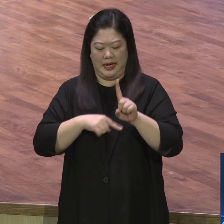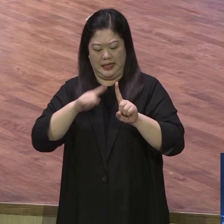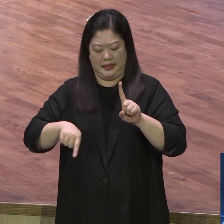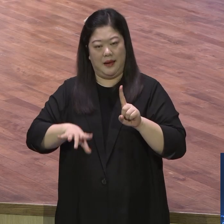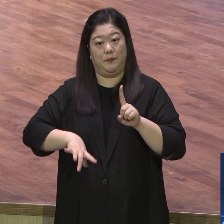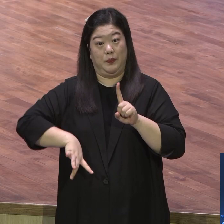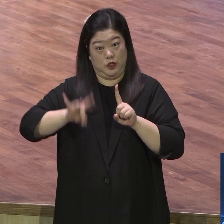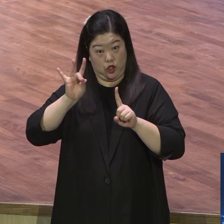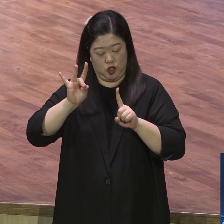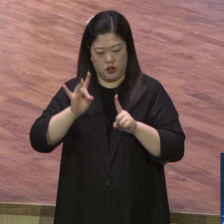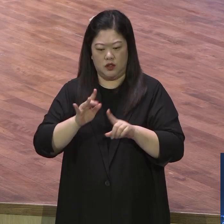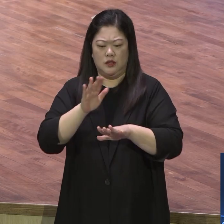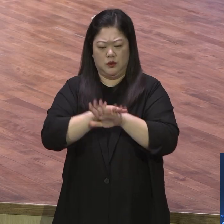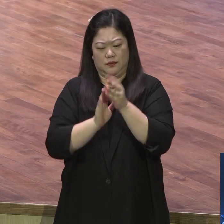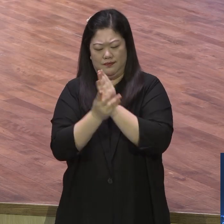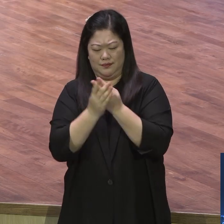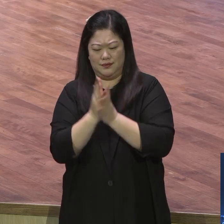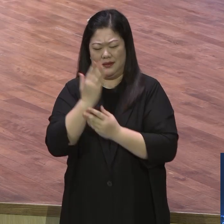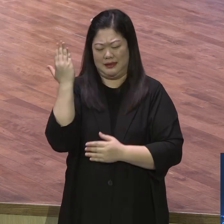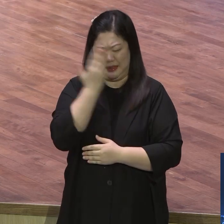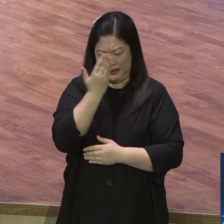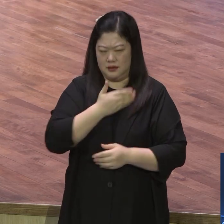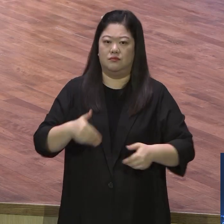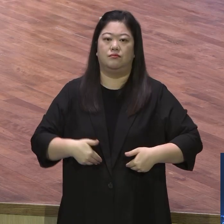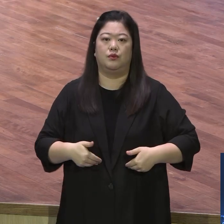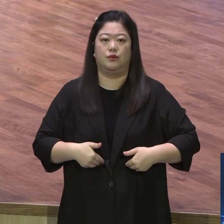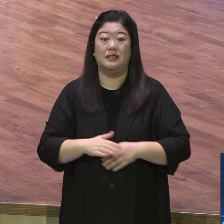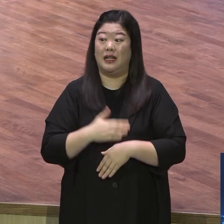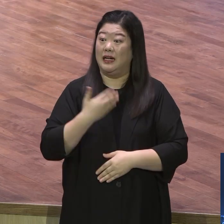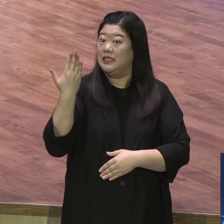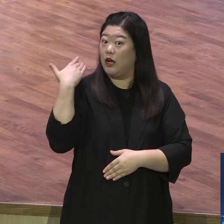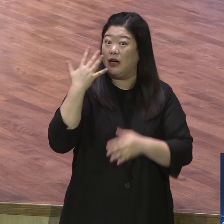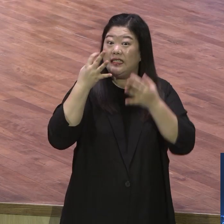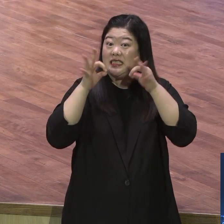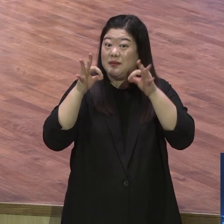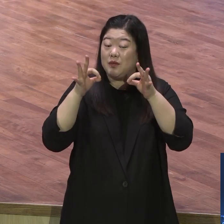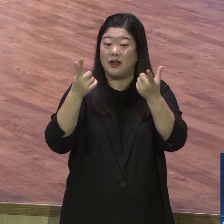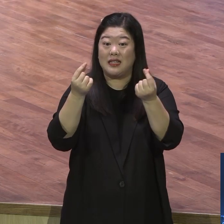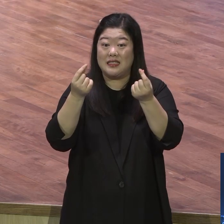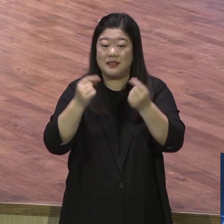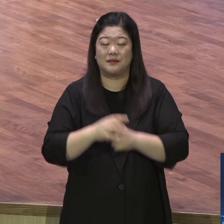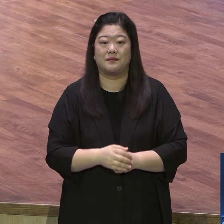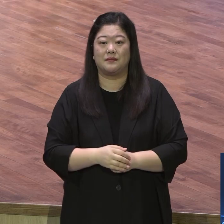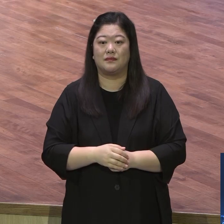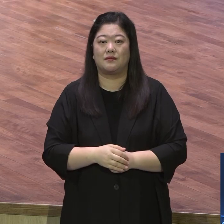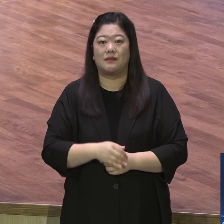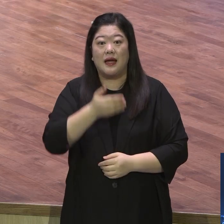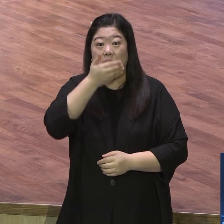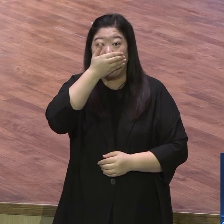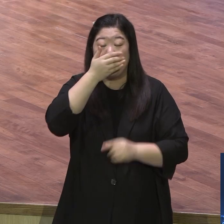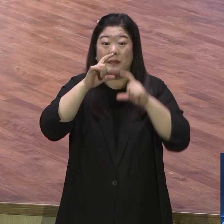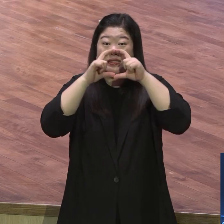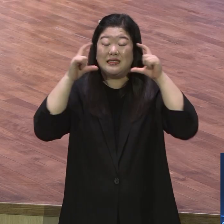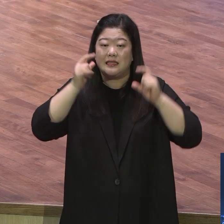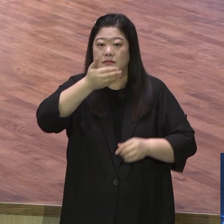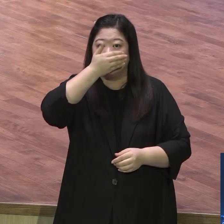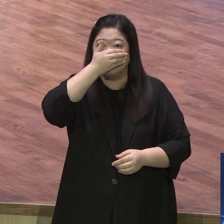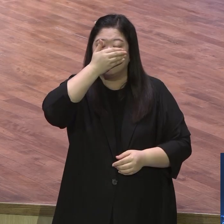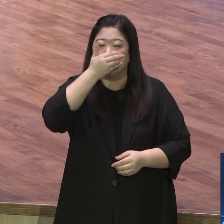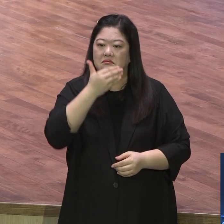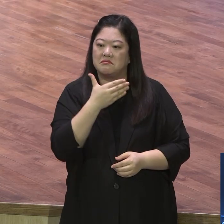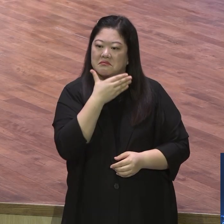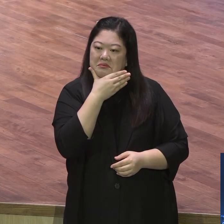지켜야 합니다 제가 지난 금요일 시간에 말씀드린 것처럼 턱스크 하면 안 됩니다 턱스크